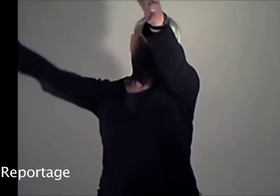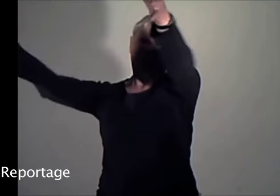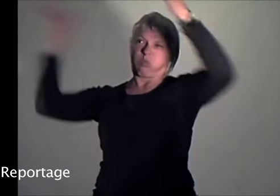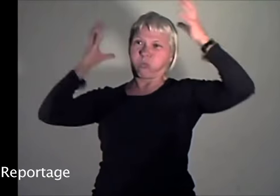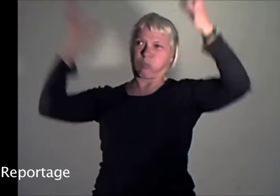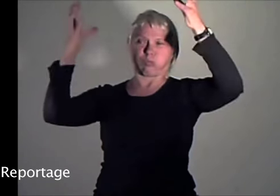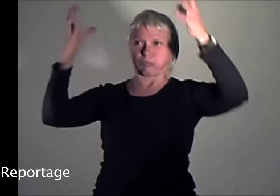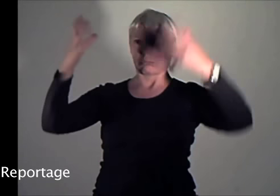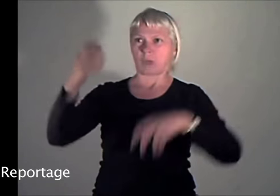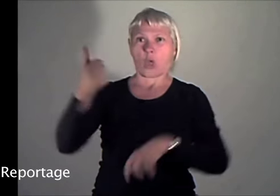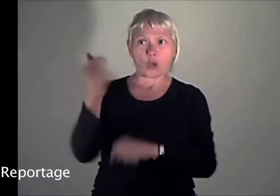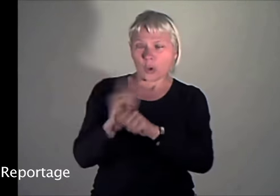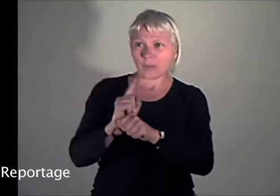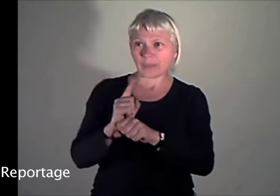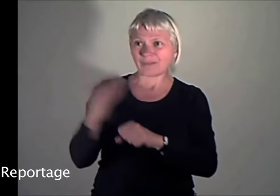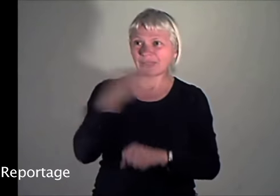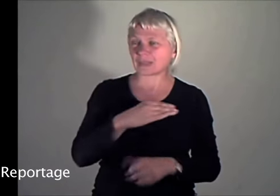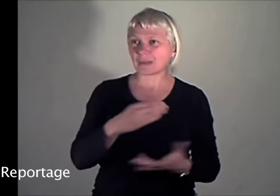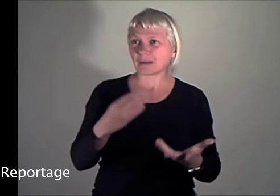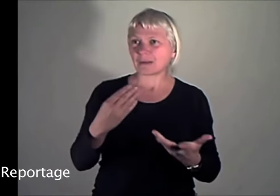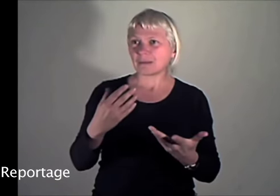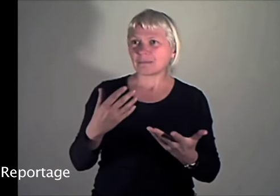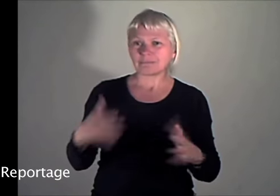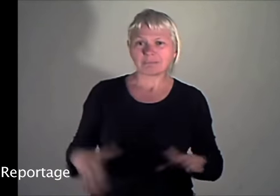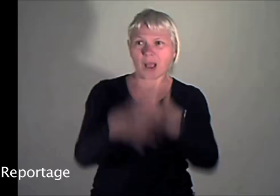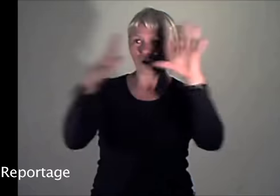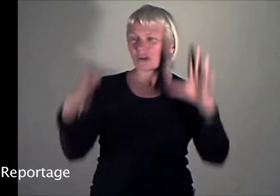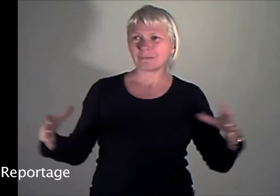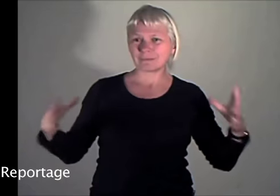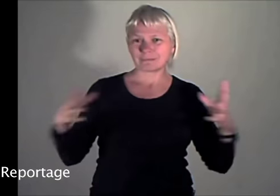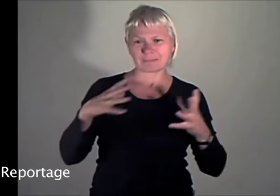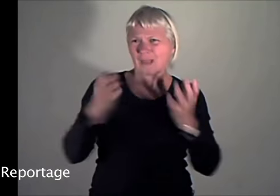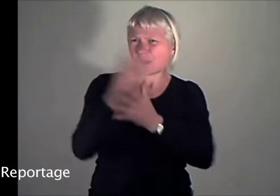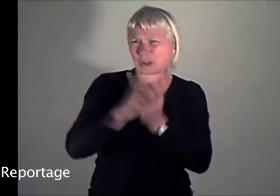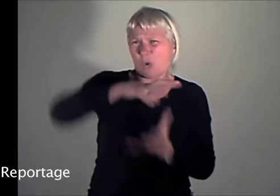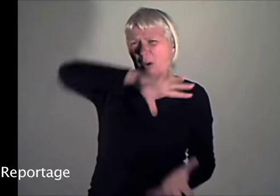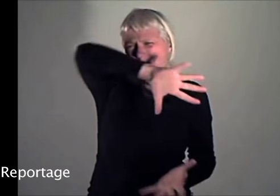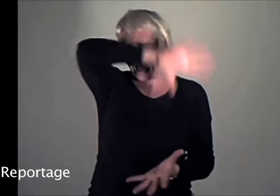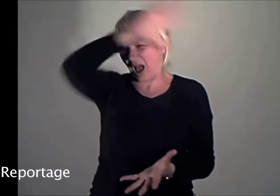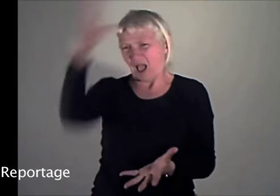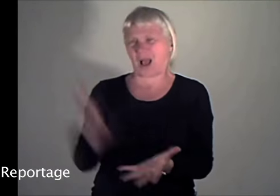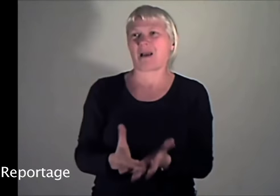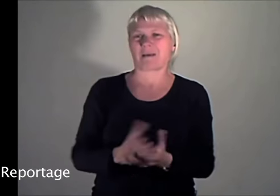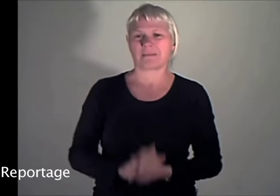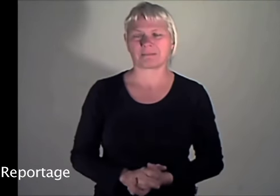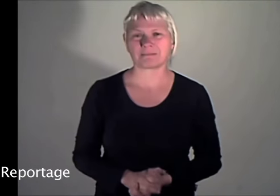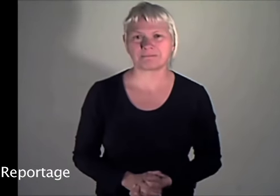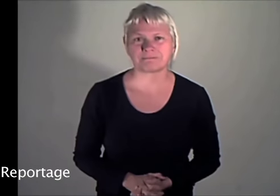en une image synthétique, tu vois. C'est hyper balèze la langue des signes, c'est hyper balèze.